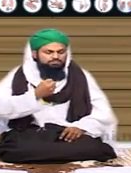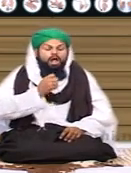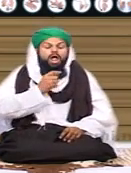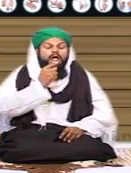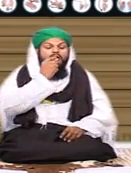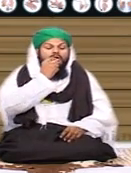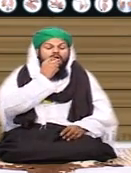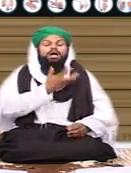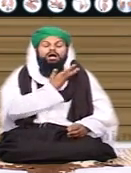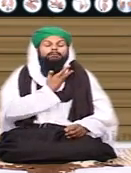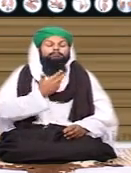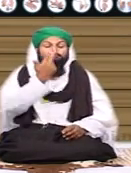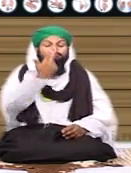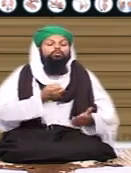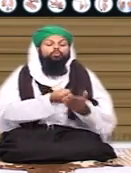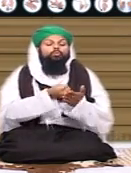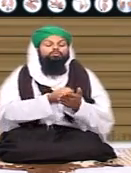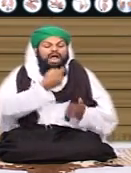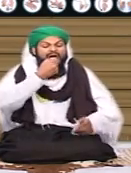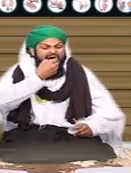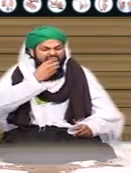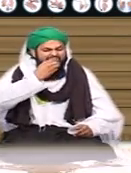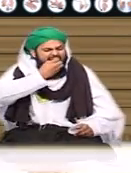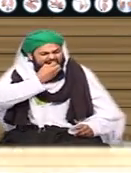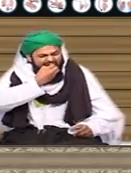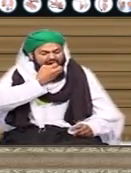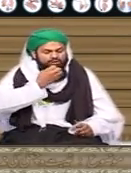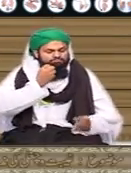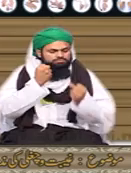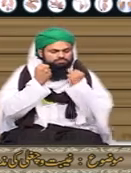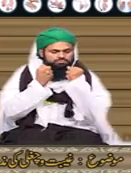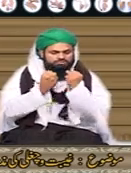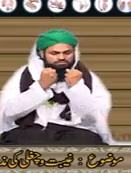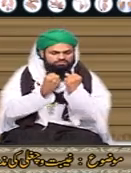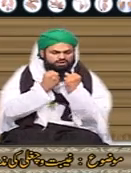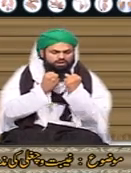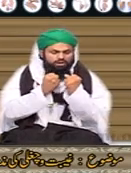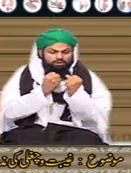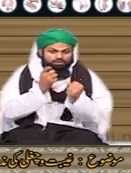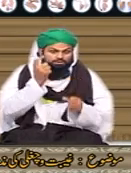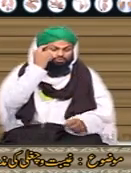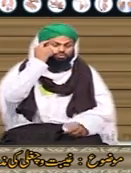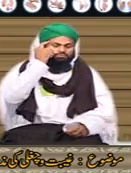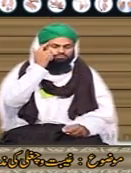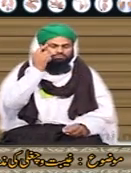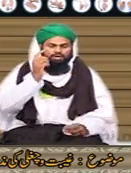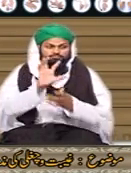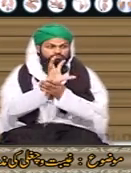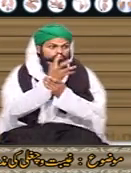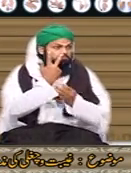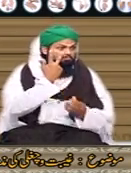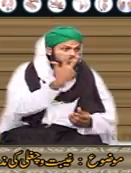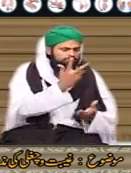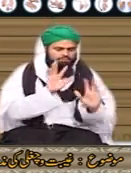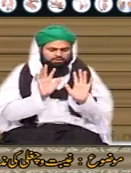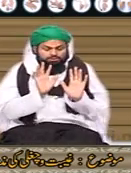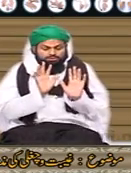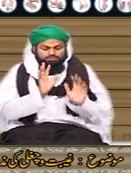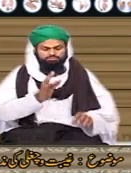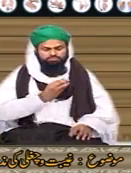ہوئی, ذرا زبان کو کھینچ کر ذرا تجربہ کرے کتنی تکلیف ہوتی ہے, اور کھینچ کر تو گدی سے نکال لیں. ہم سوچ بھی نہیں سکتے, ایسی سزا دنیا میں ہم نے